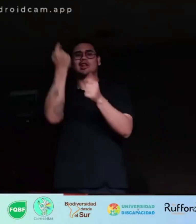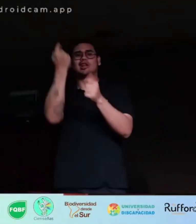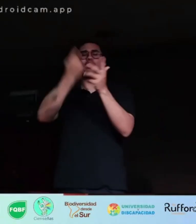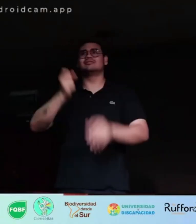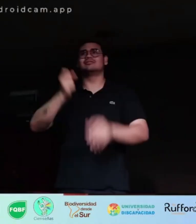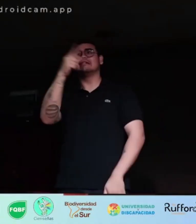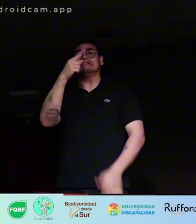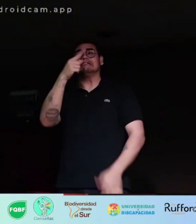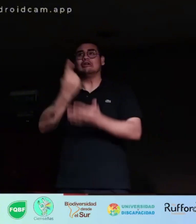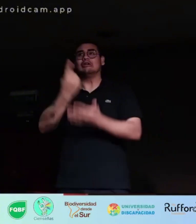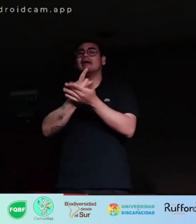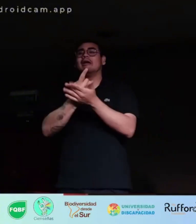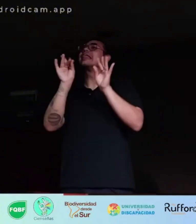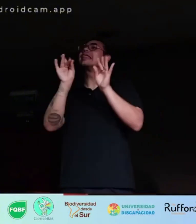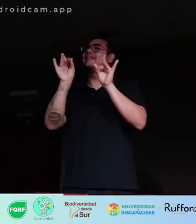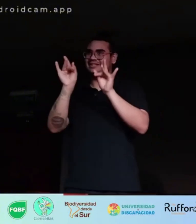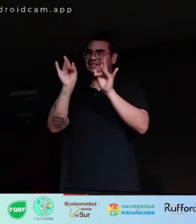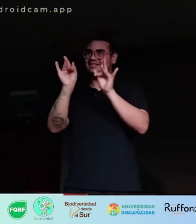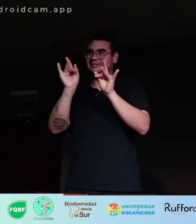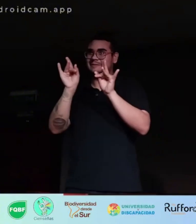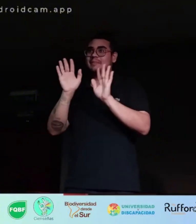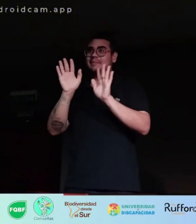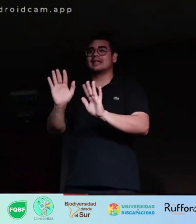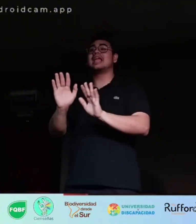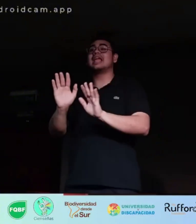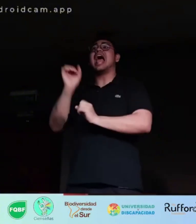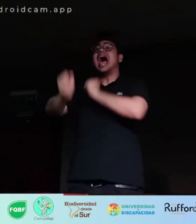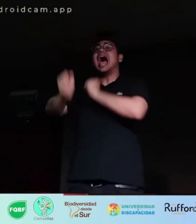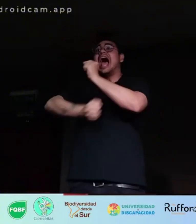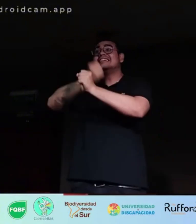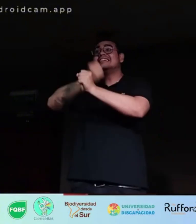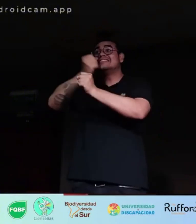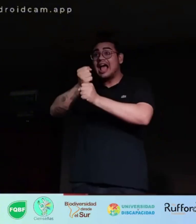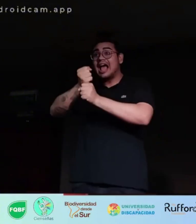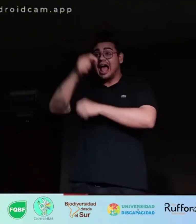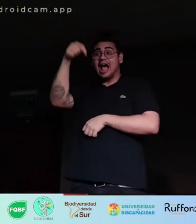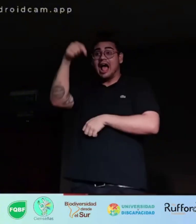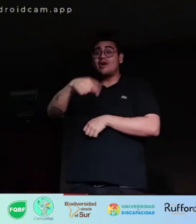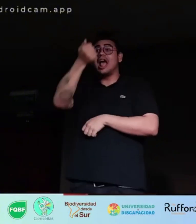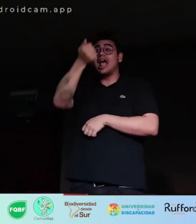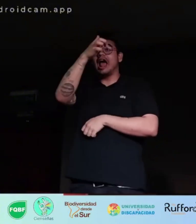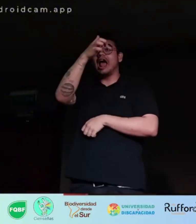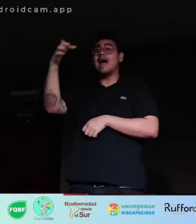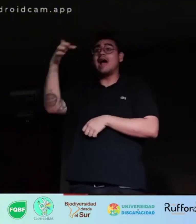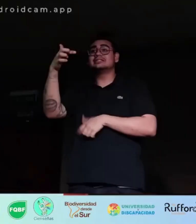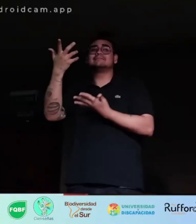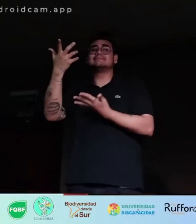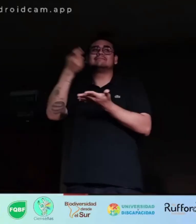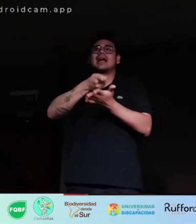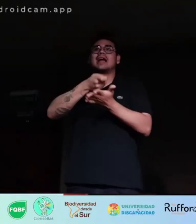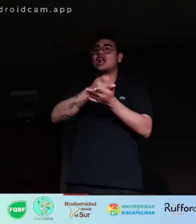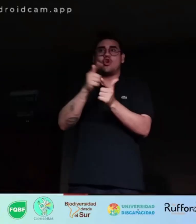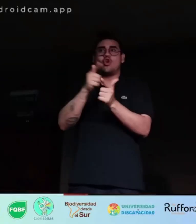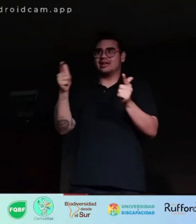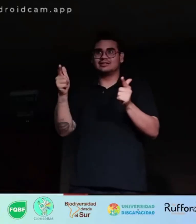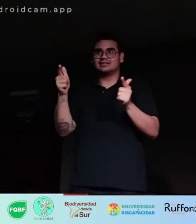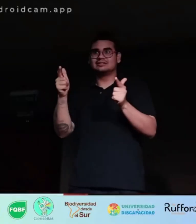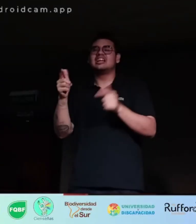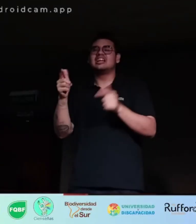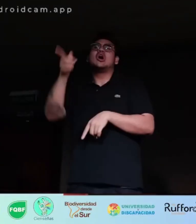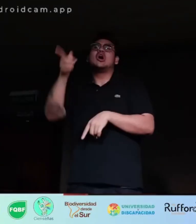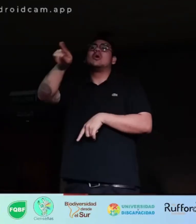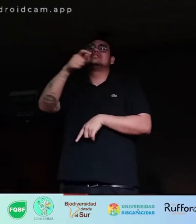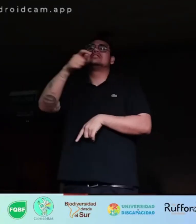por ahora aplicaciones pagas no he visto, y si las hay, yo recomiendo que no, que